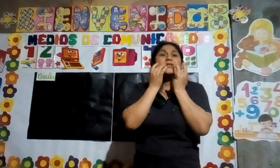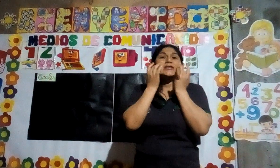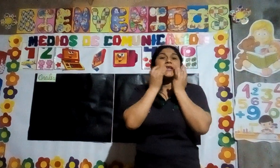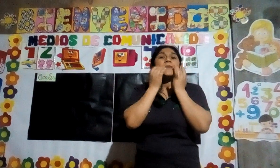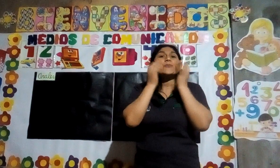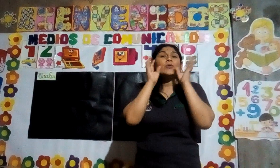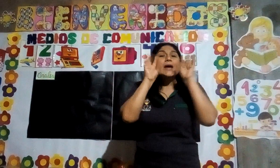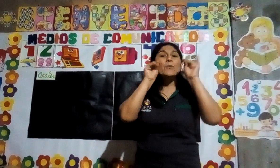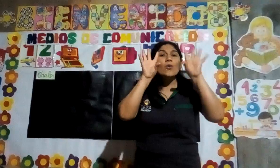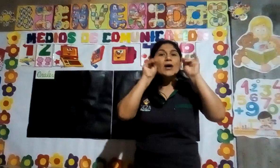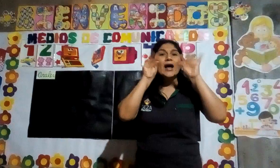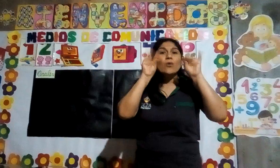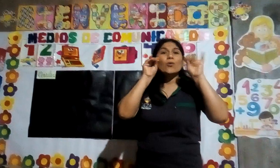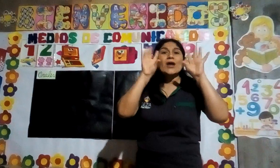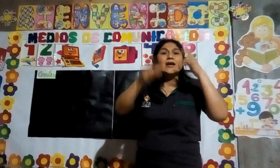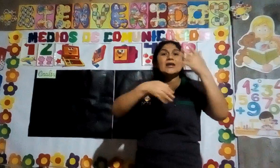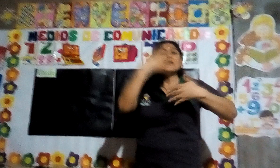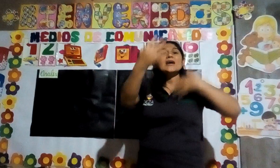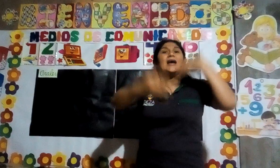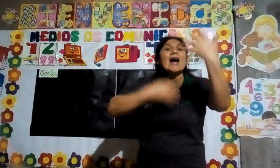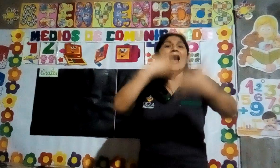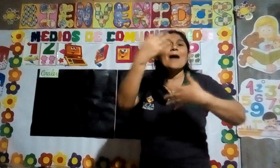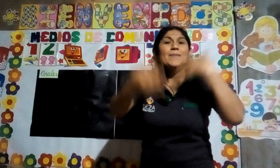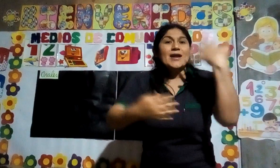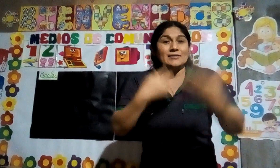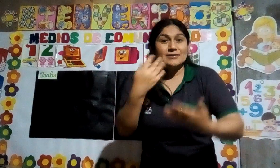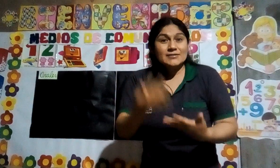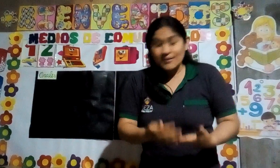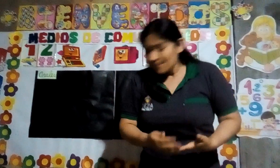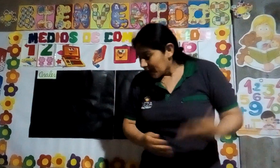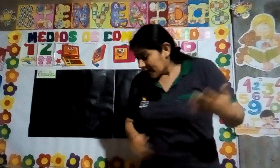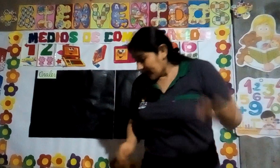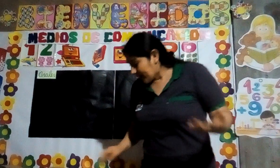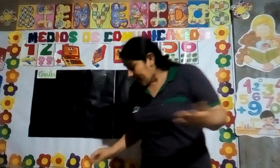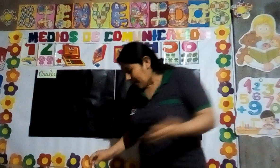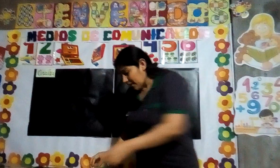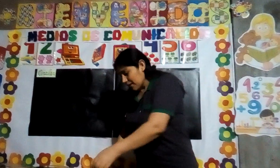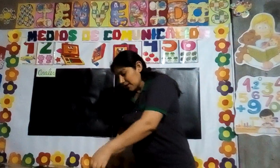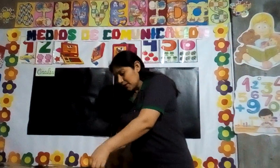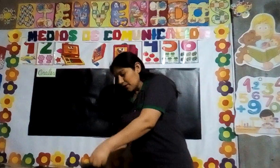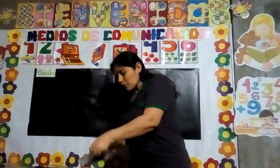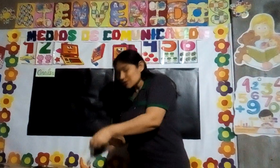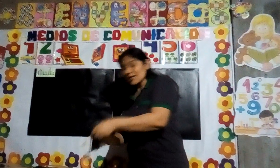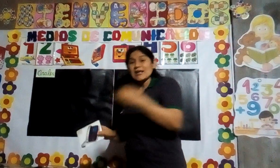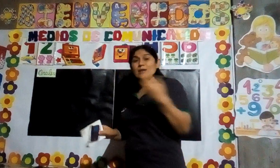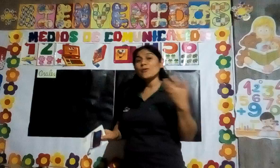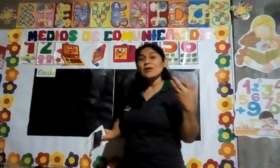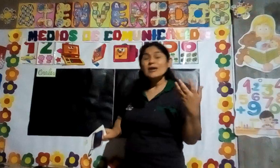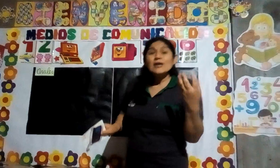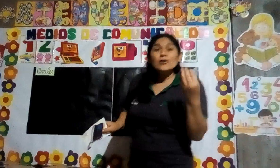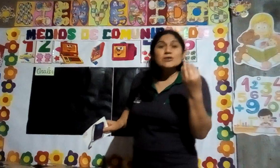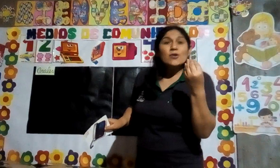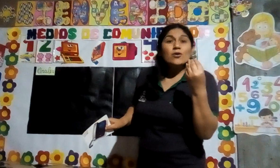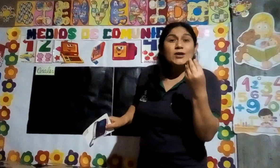que salen por la boca, oral, hablan, ¿sí? Y los que salen por, los medios de